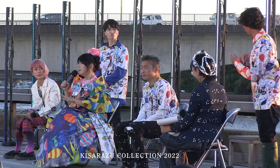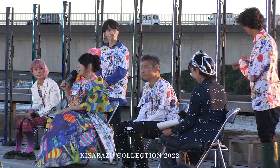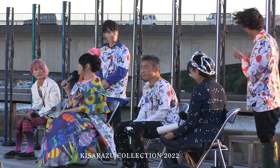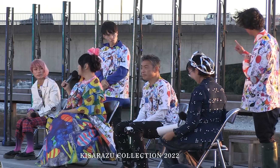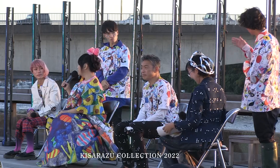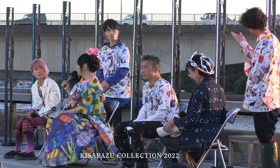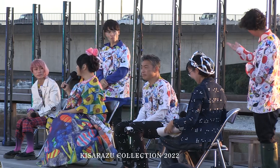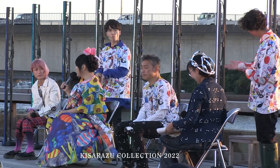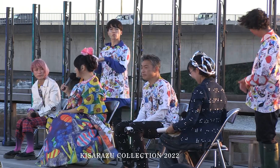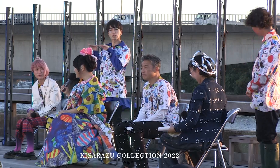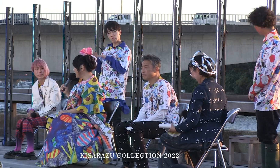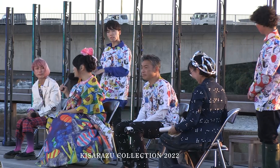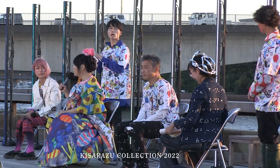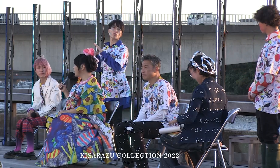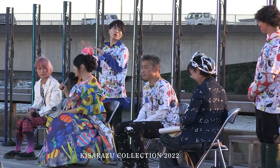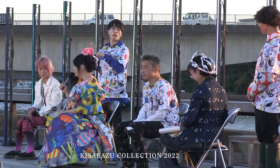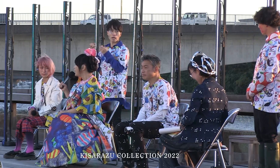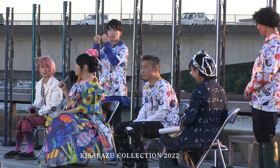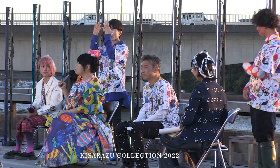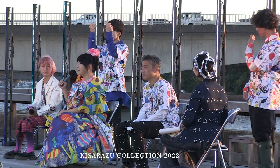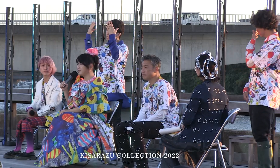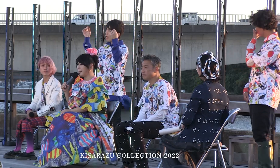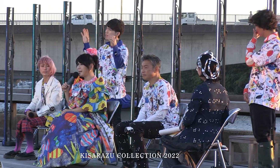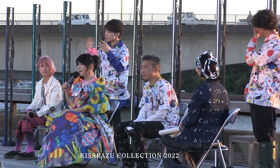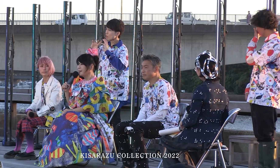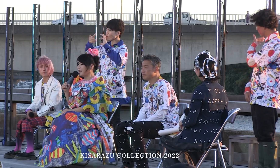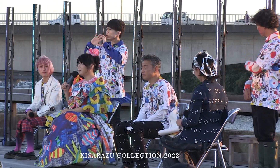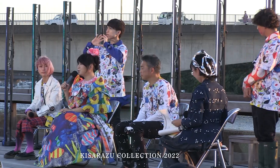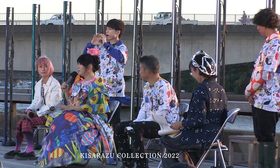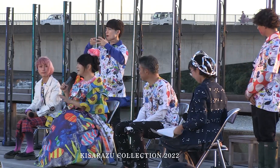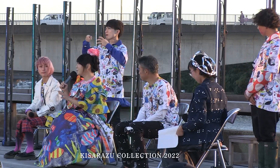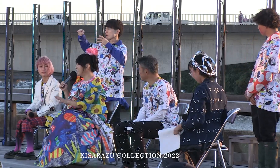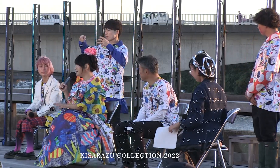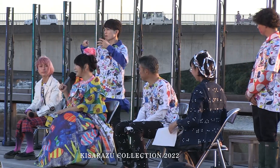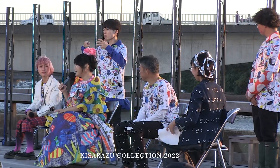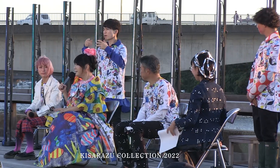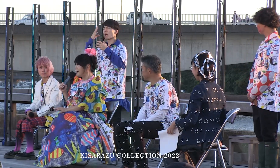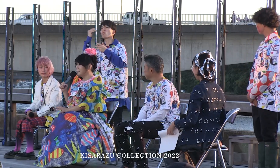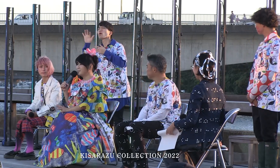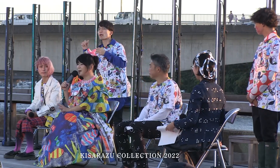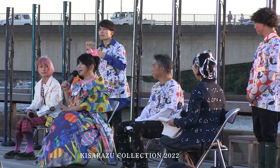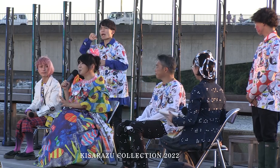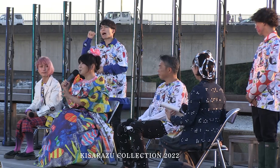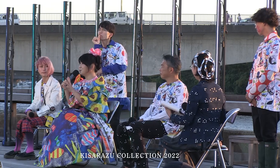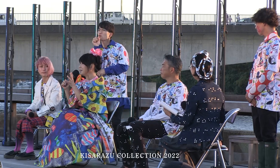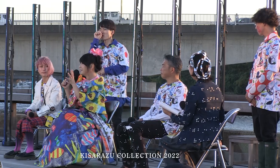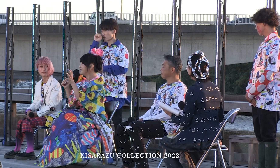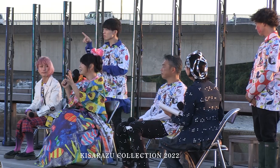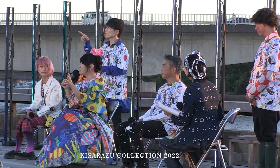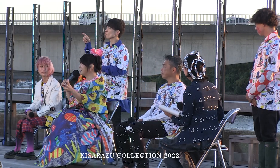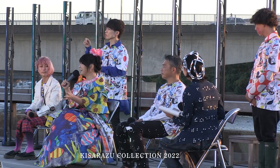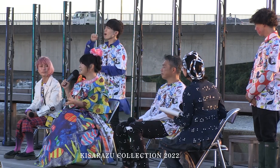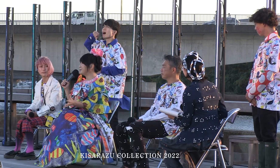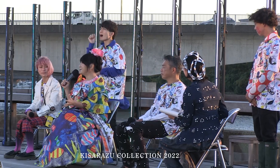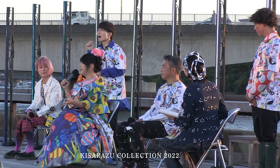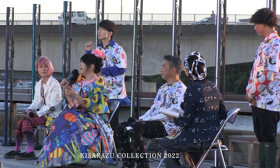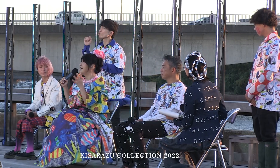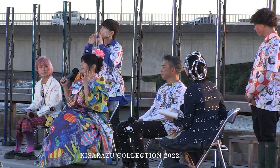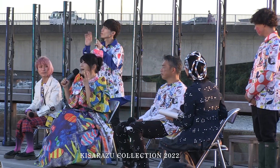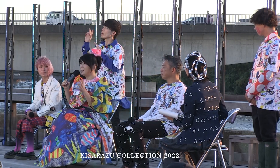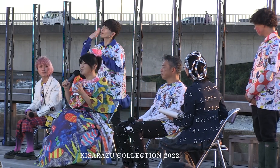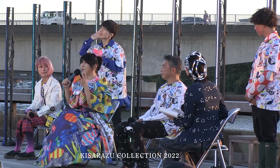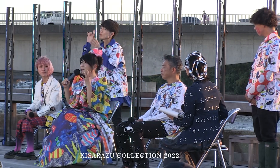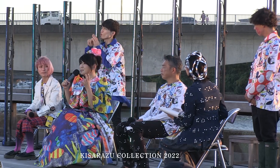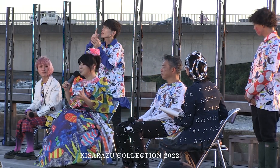からあのキラキラした芸能界に憧れて、アイドルに憧れて、私はアイドルの歌聴いてる時だけ自分